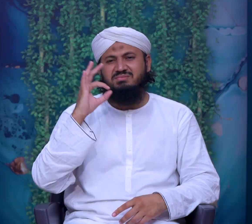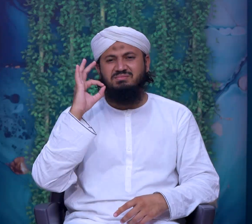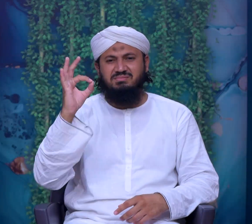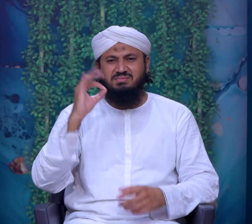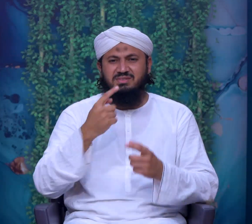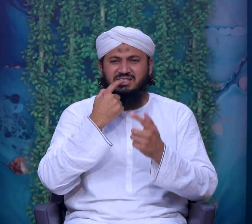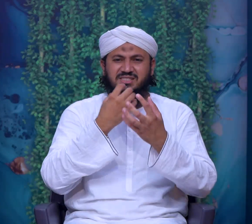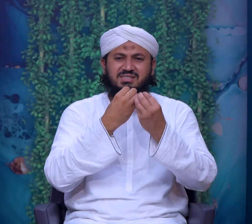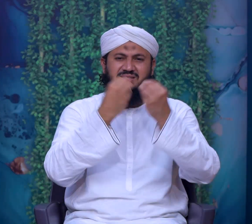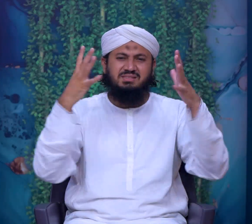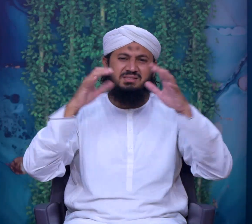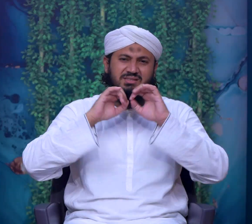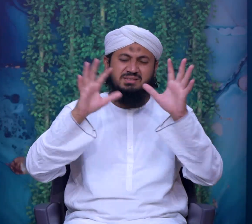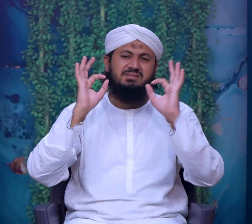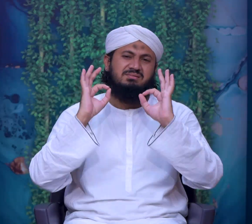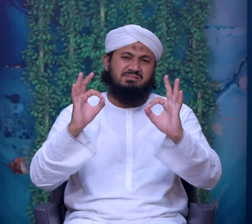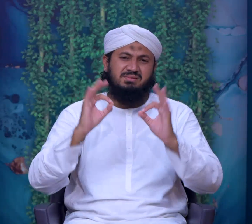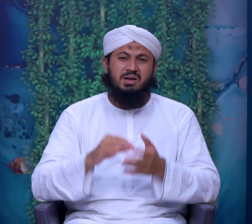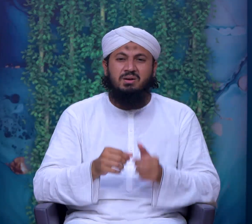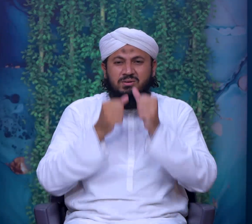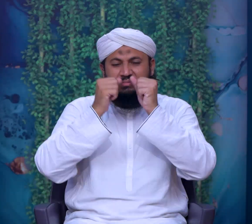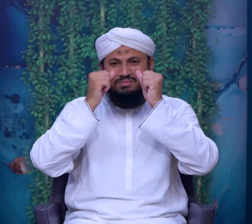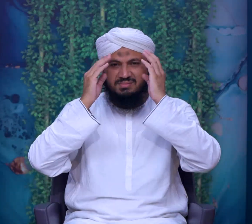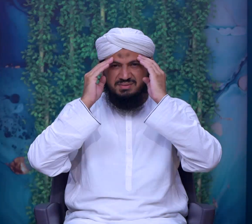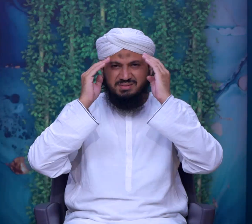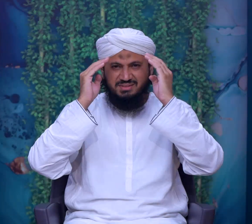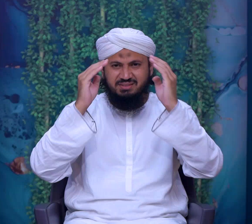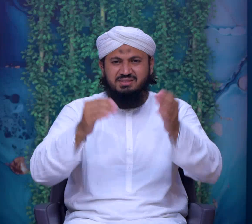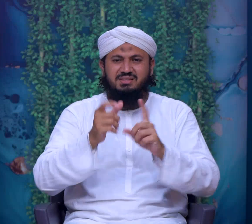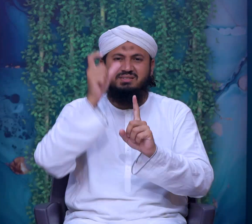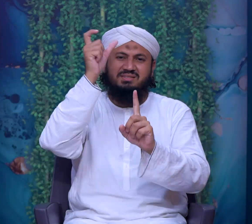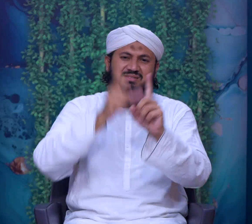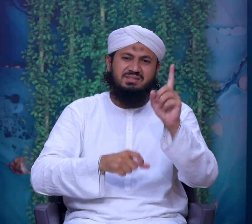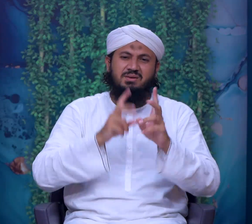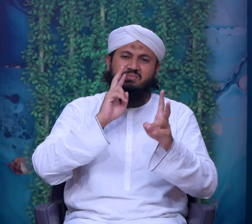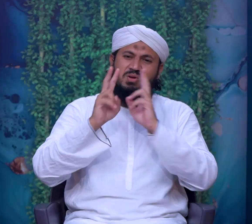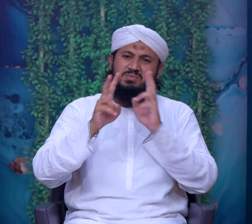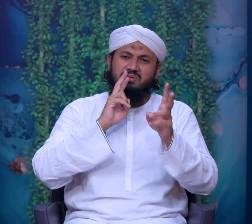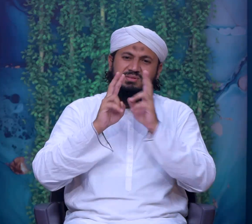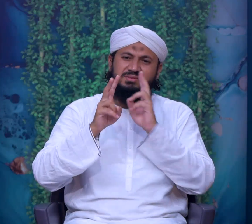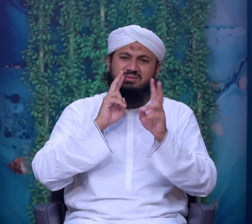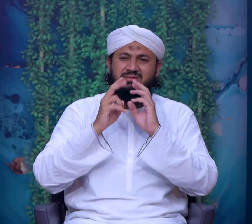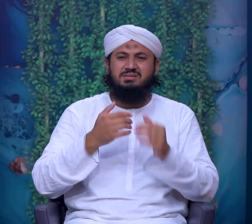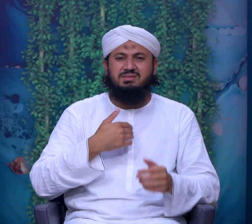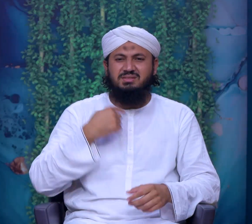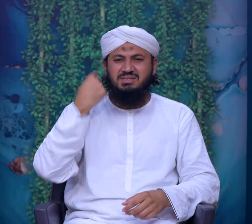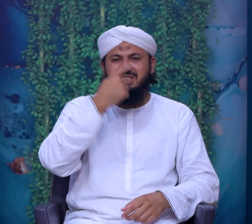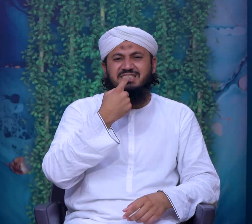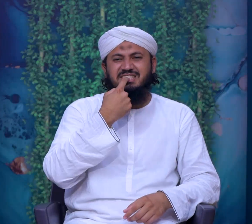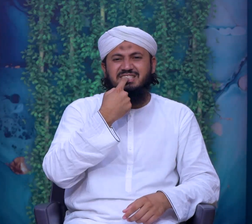دانت کشادہ اور روشن تھے۔ جب آپ صلی اللہ علیہ وآلہ وصحبہ وسلم گفتگو فرماتے تو آپ کے دونوں اگلے دانتوں کے